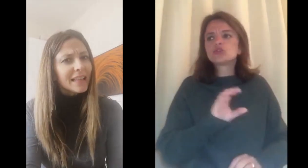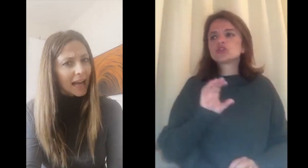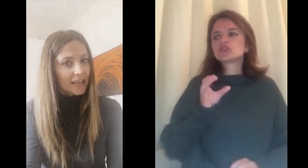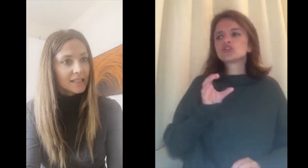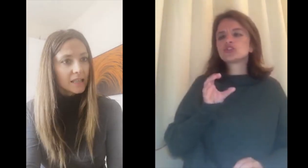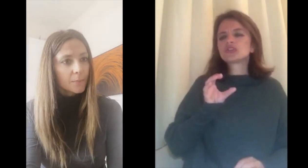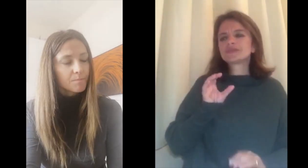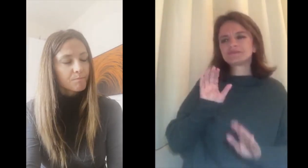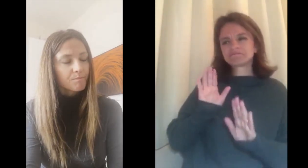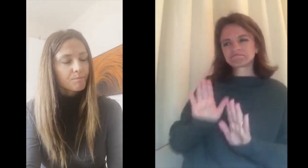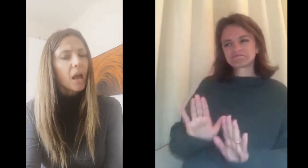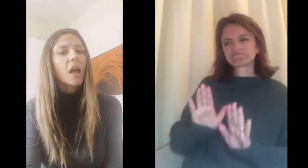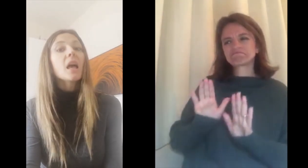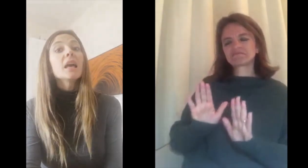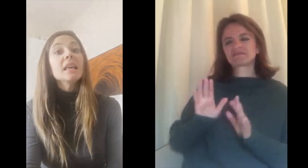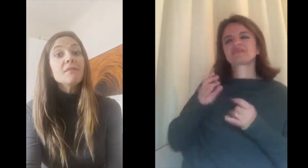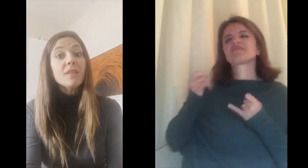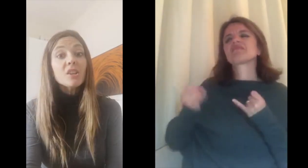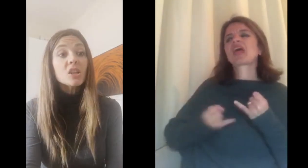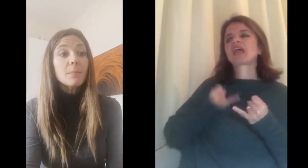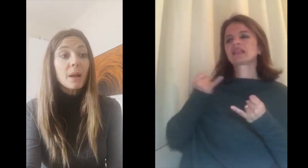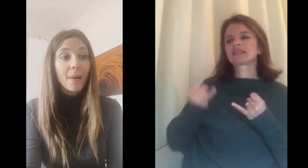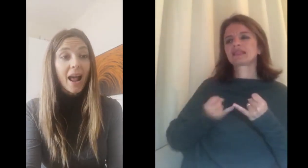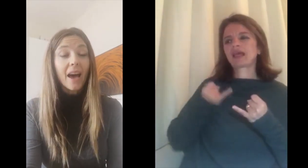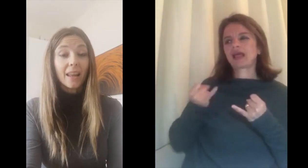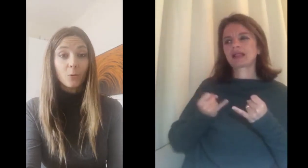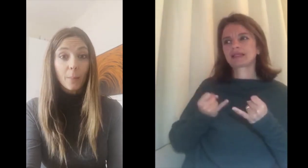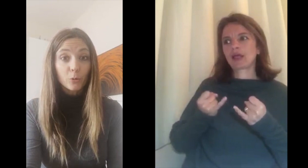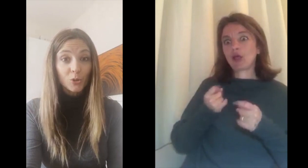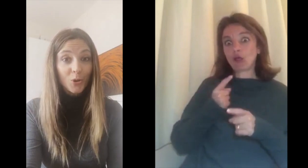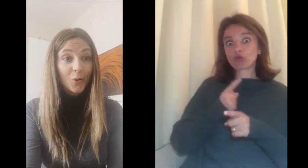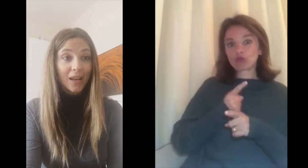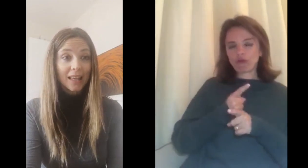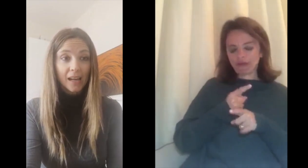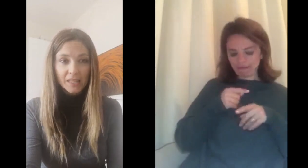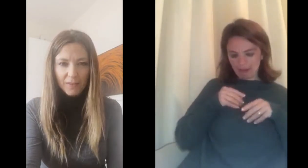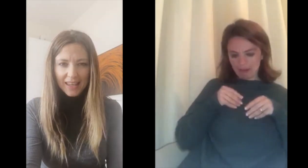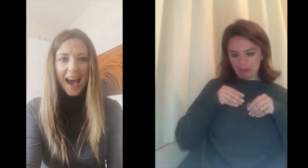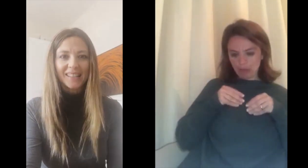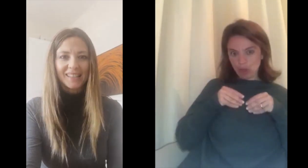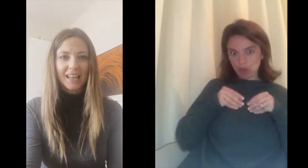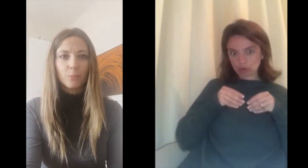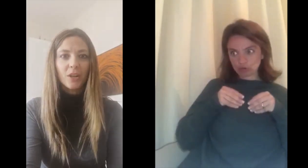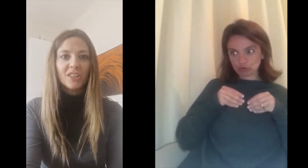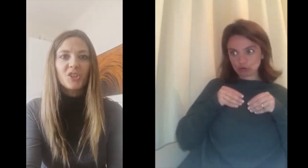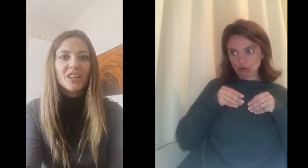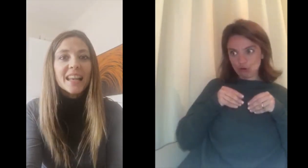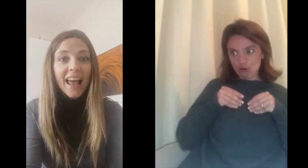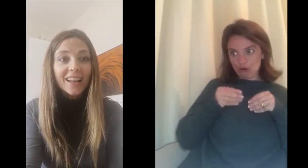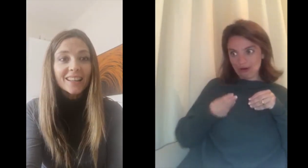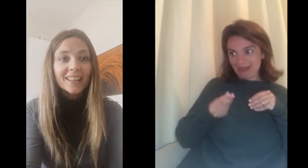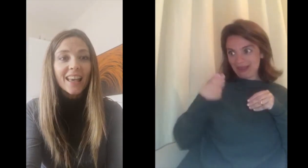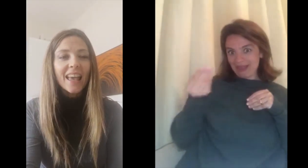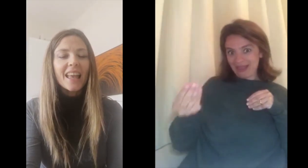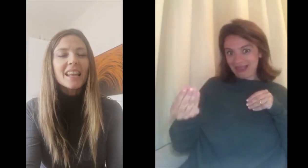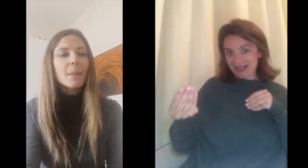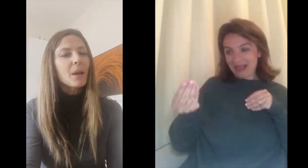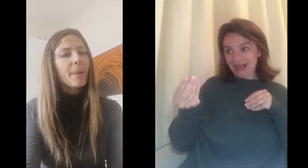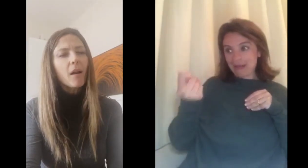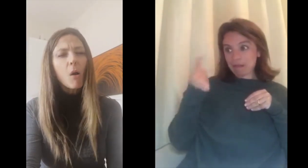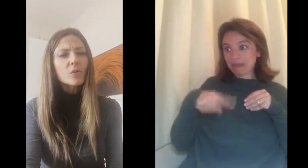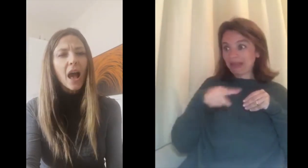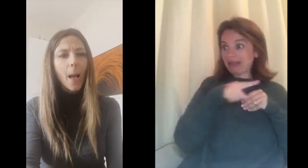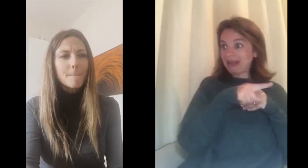decise di vendicarsi. Invece di preparare una pozione che risvegliasse l'amore di Scilla,